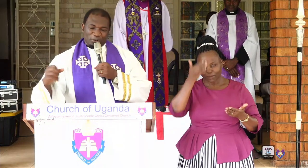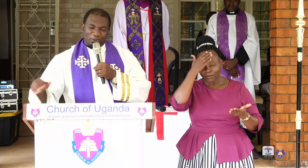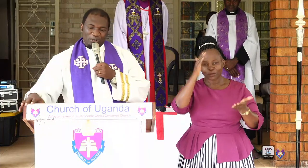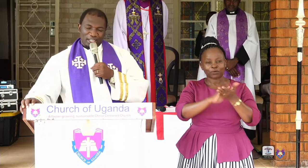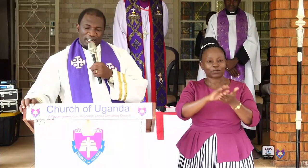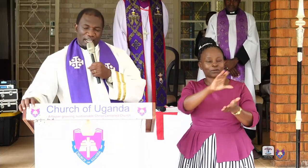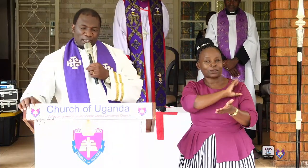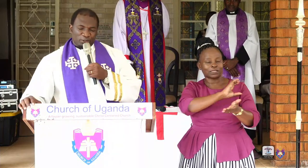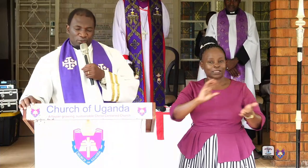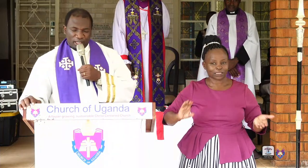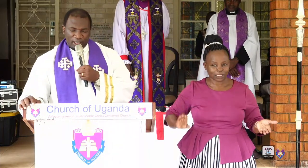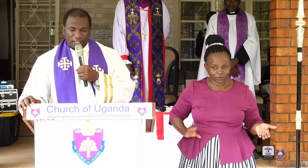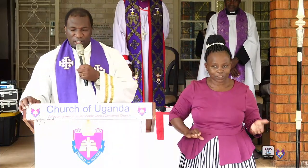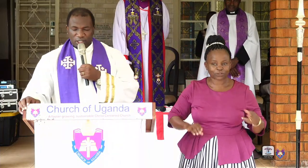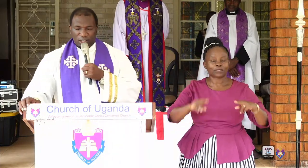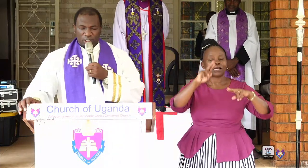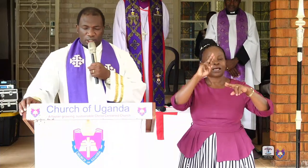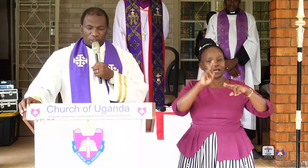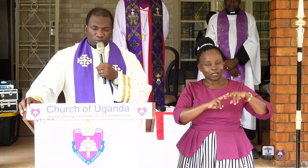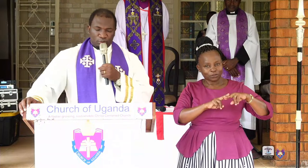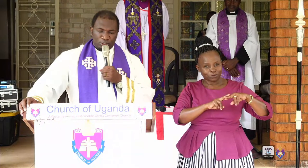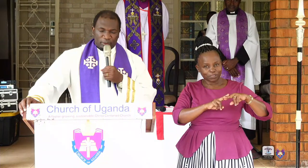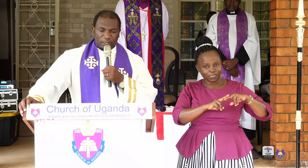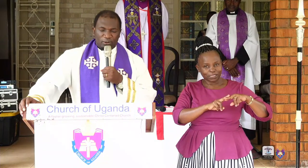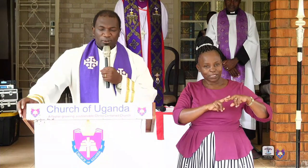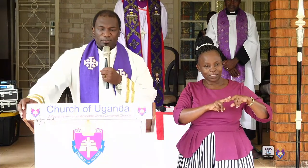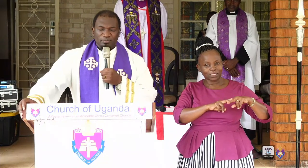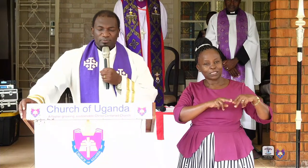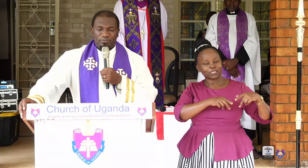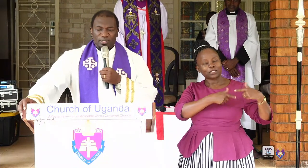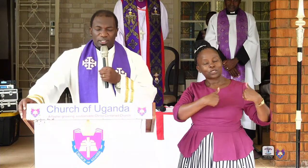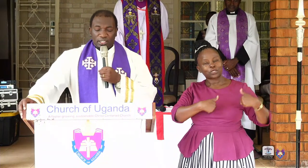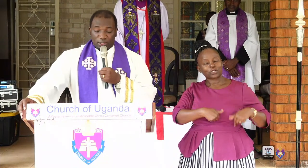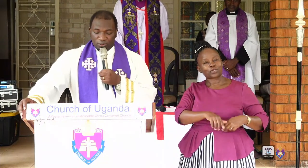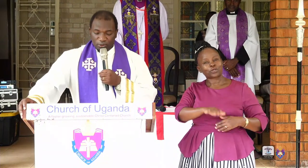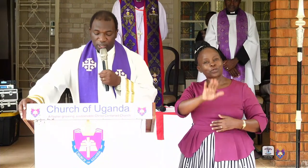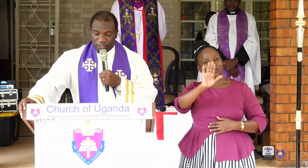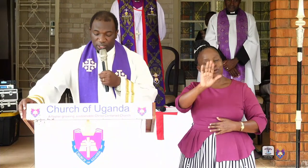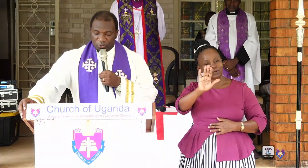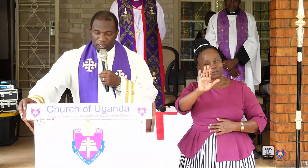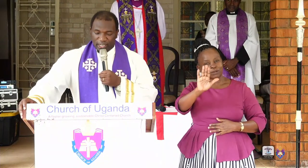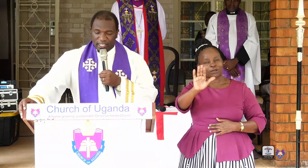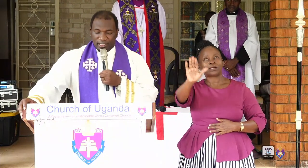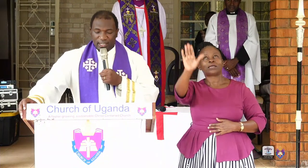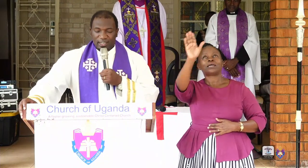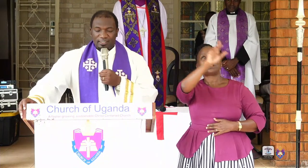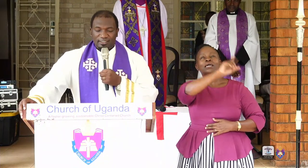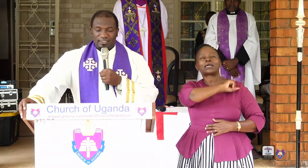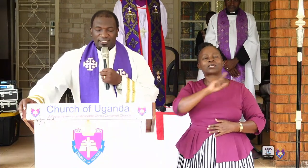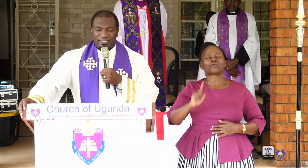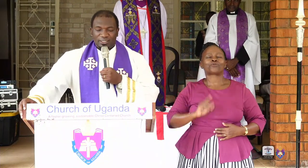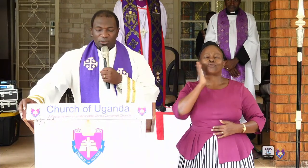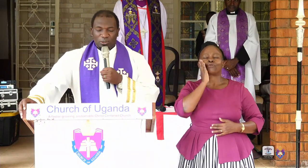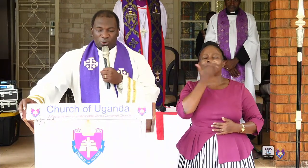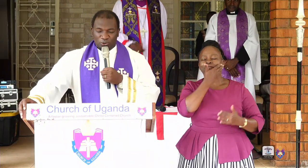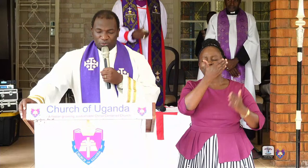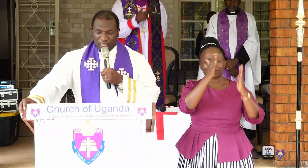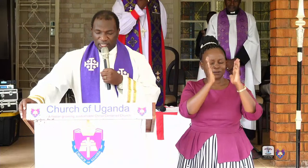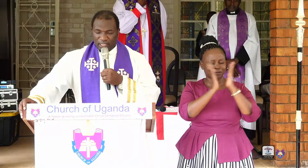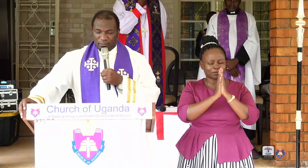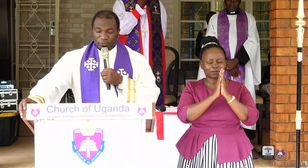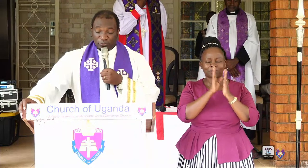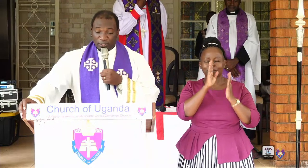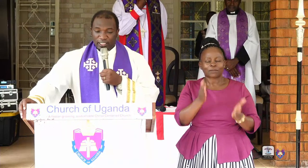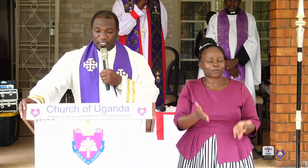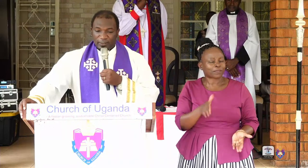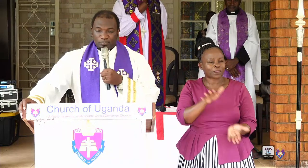Kristo atuule omutima gwo. Katonda ow'ekisa tukwegayirira ogulumire